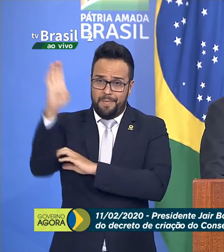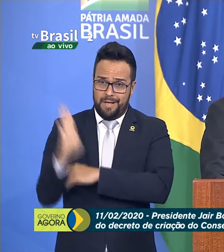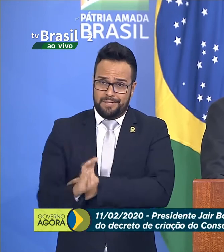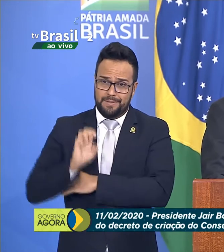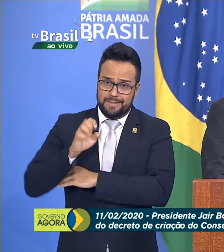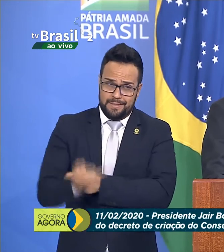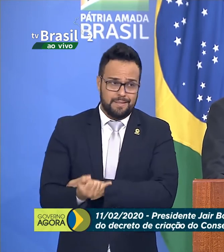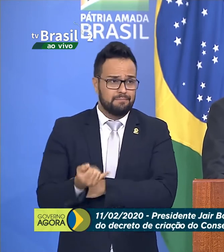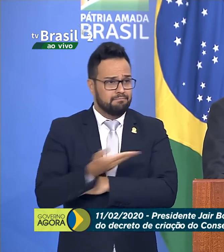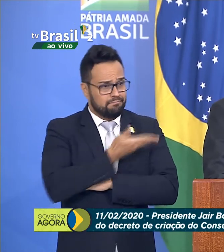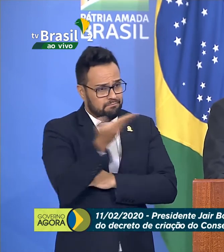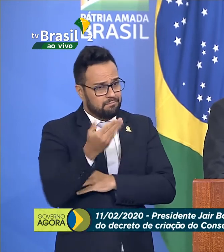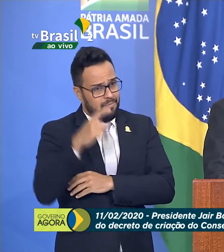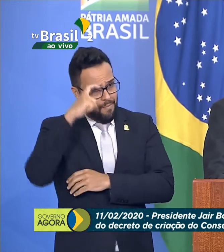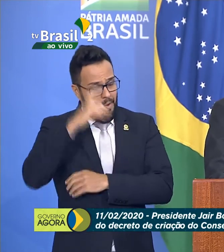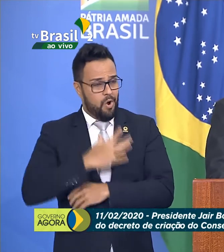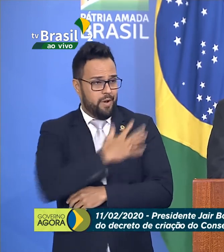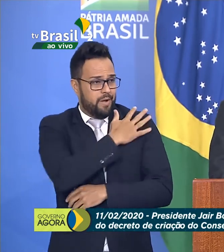da bancada